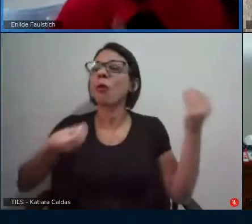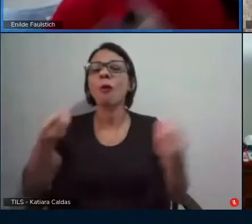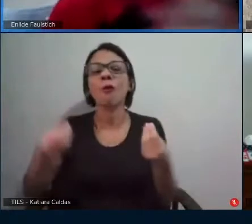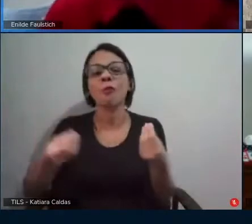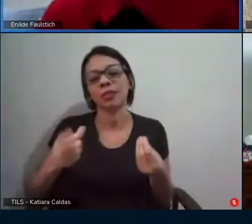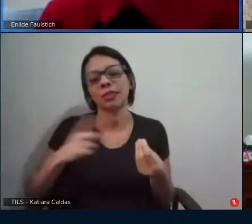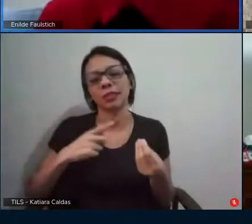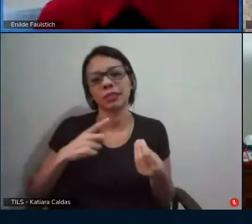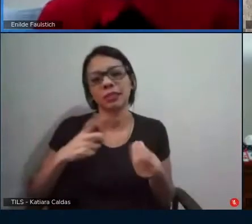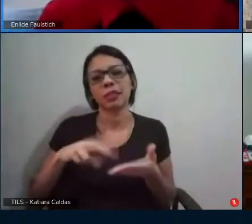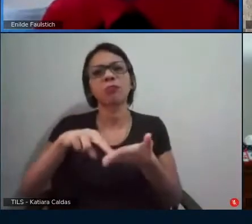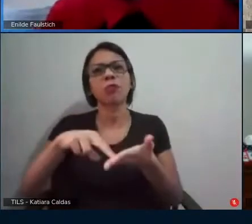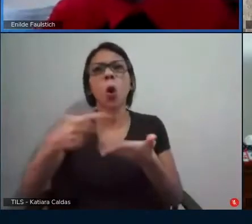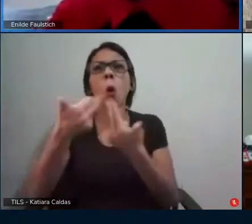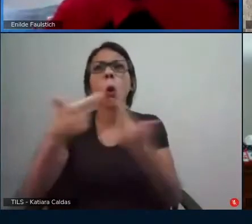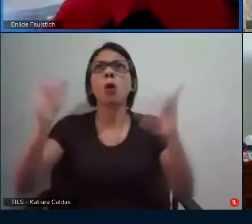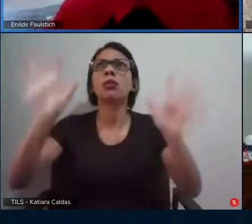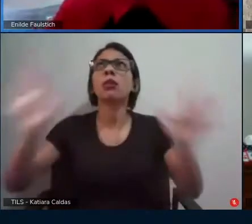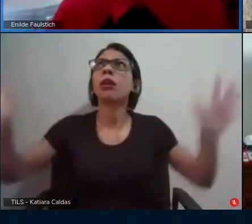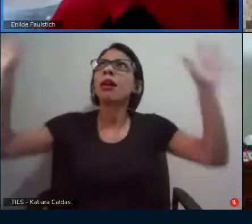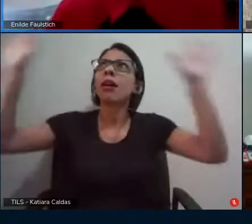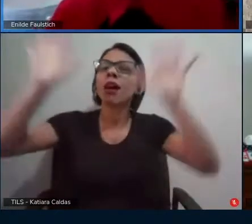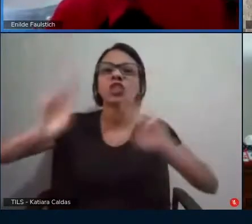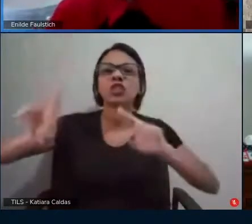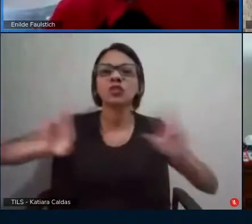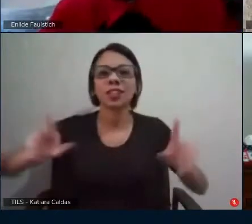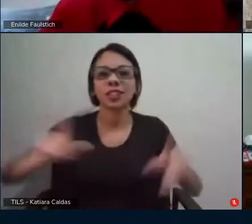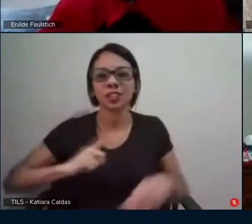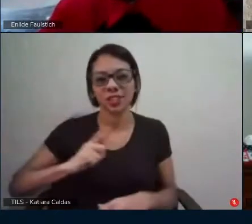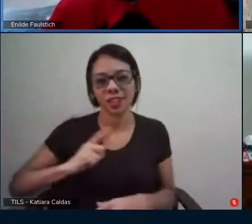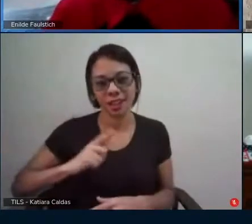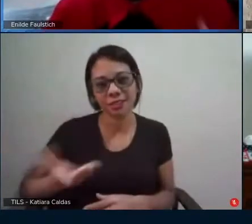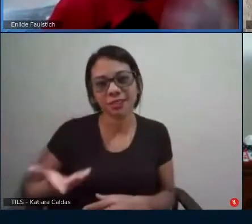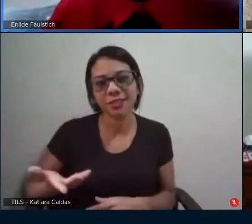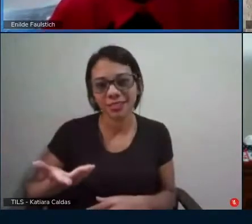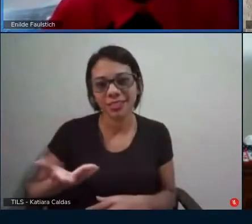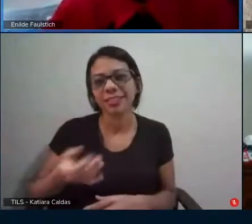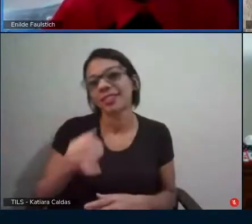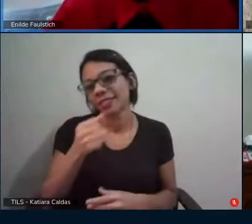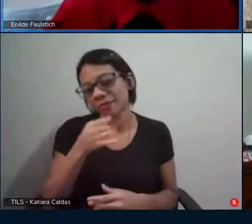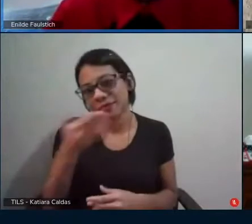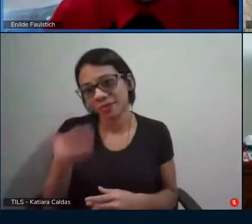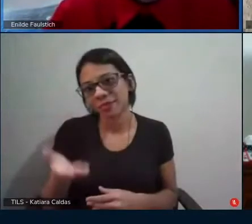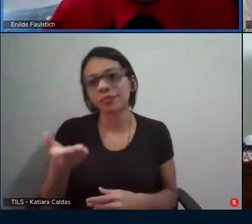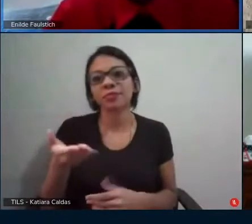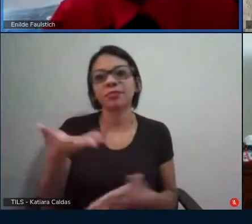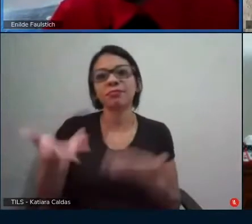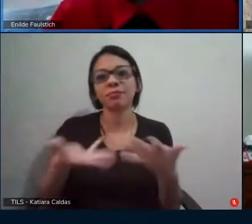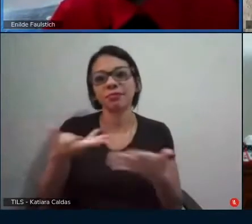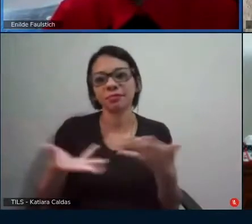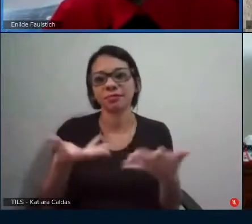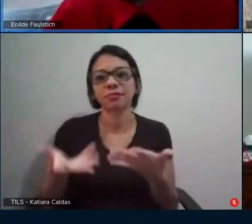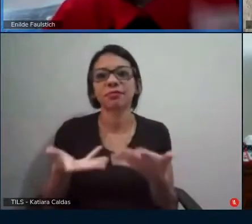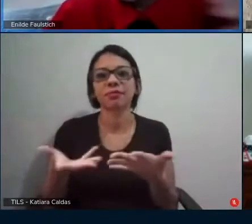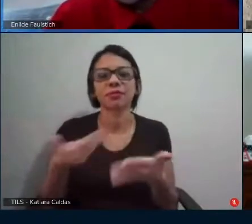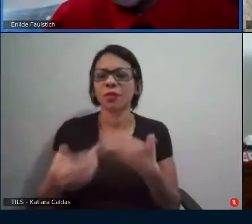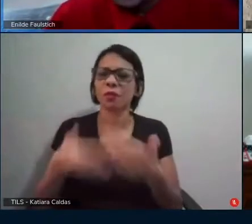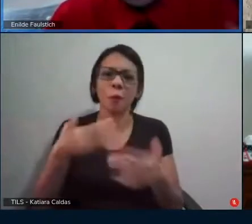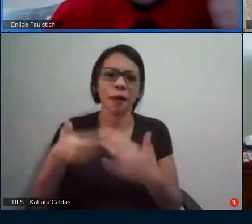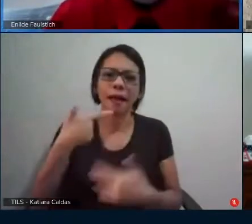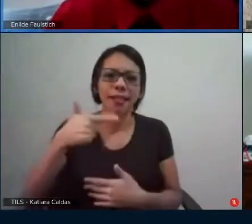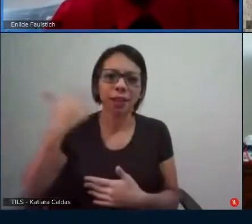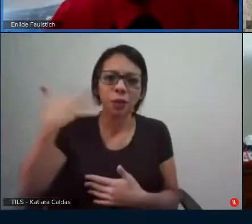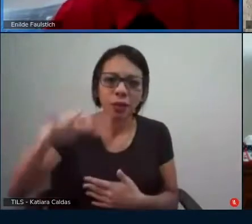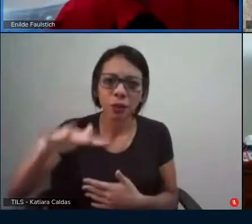tem estado de coisas tão diferente como é a língua, qualquer língua